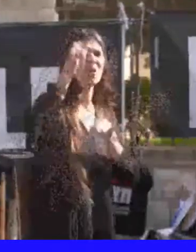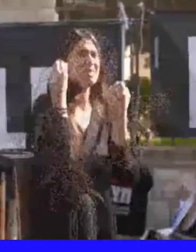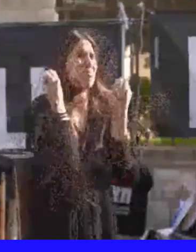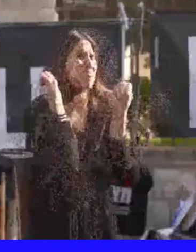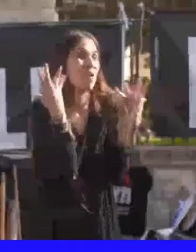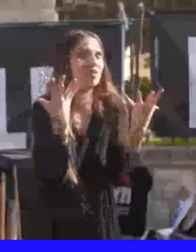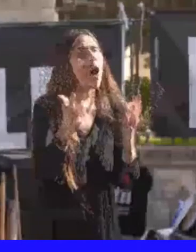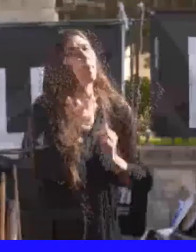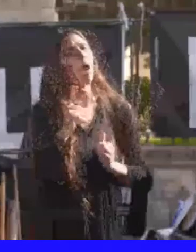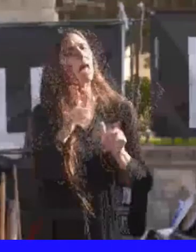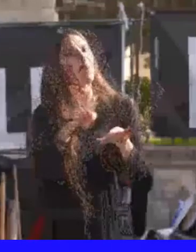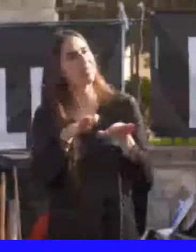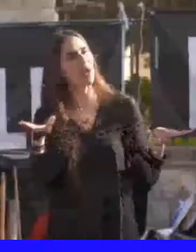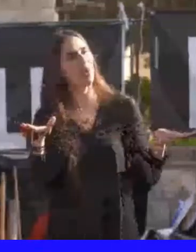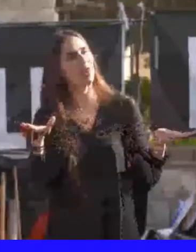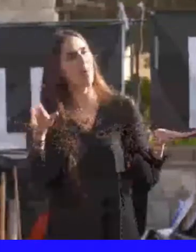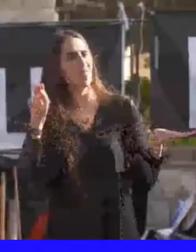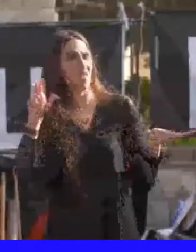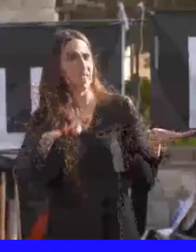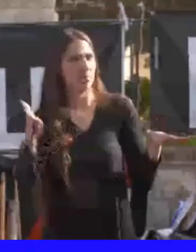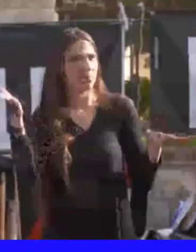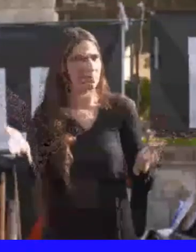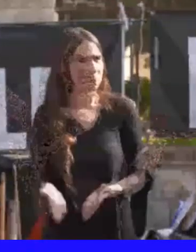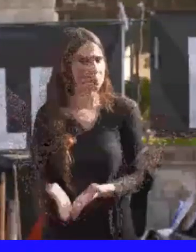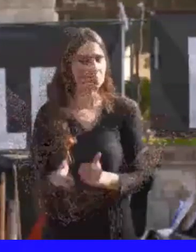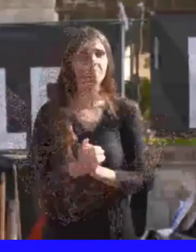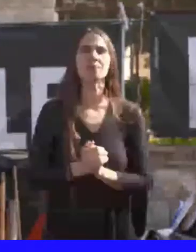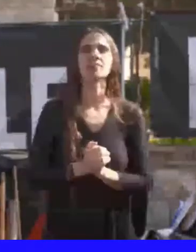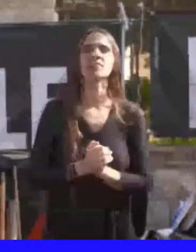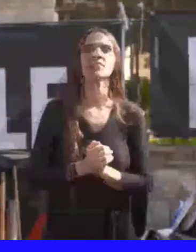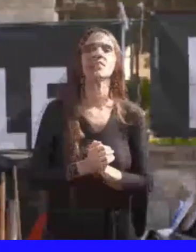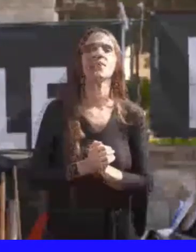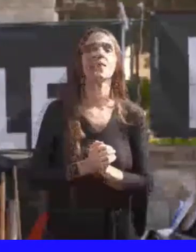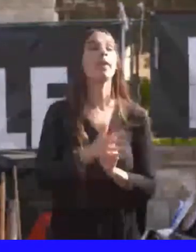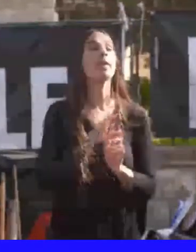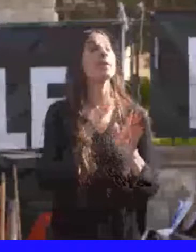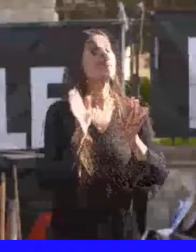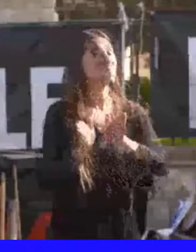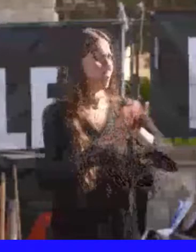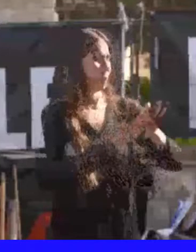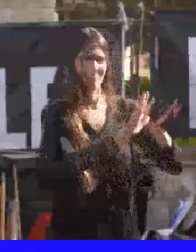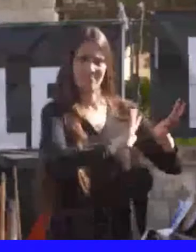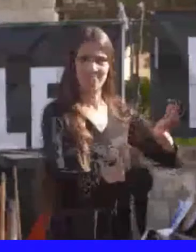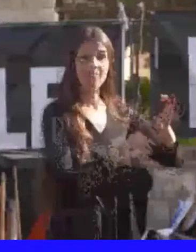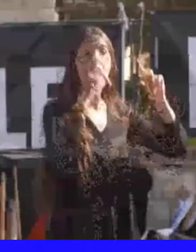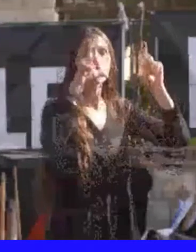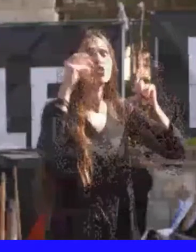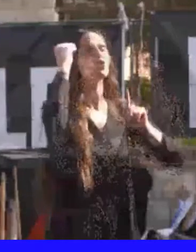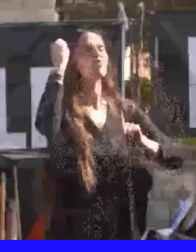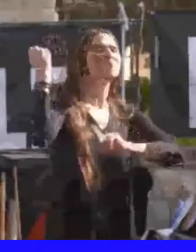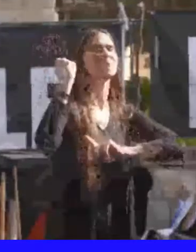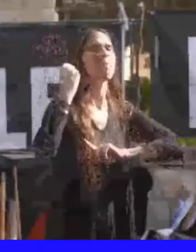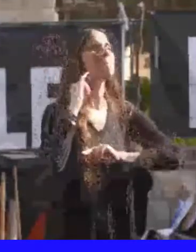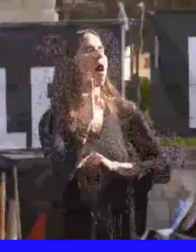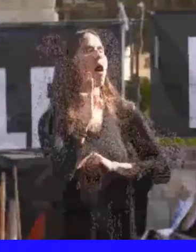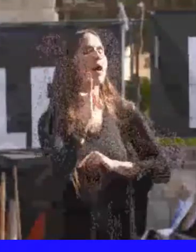מיותר מחכה בשדה התעופה בנבטים. התמונה שתיזכר משנות שלטונך, ביבי,